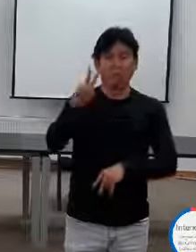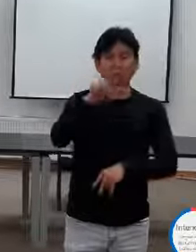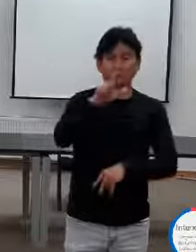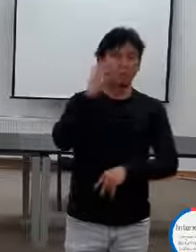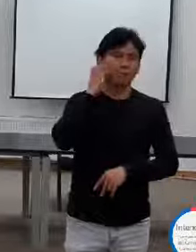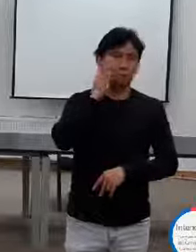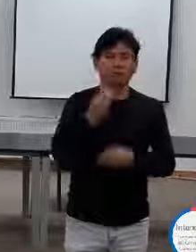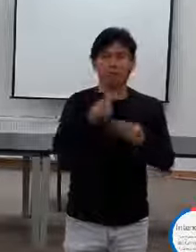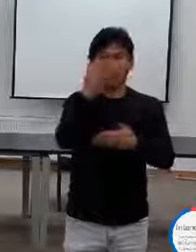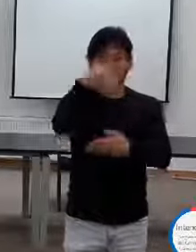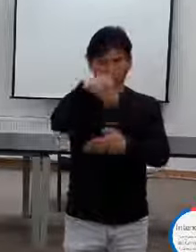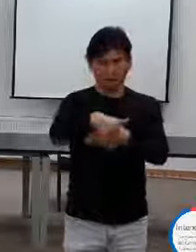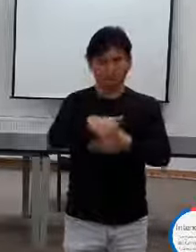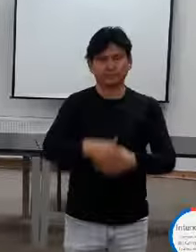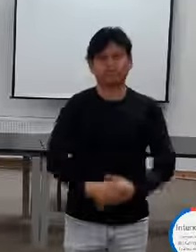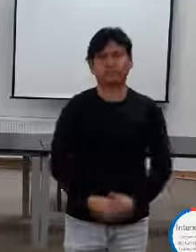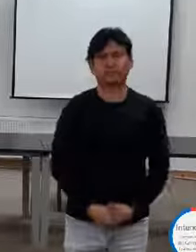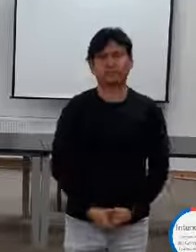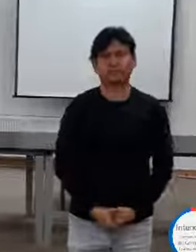de mayo muy buenas tardes gracias gracias gracias